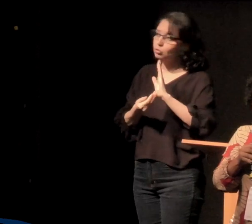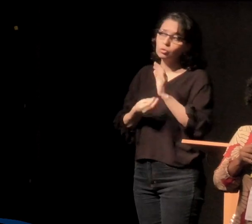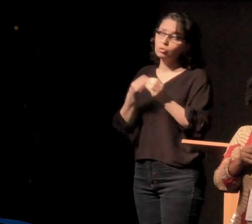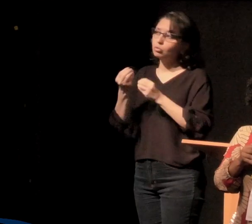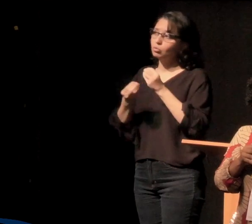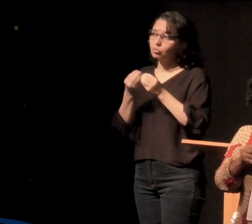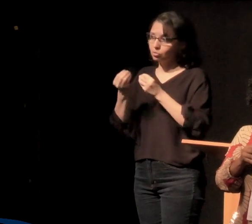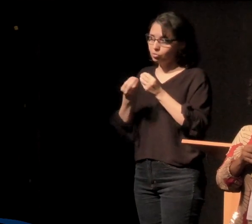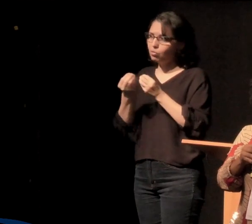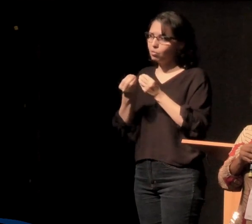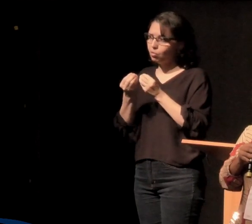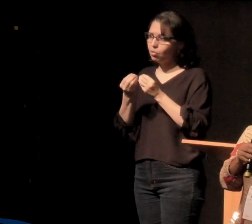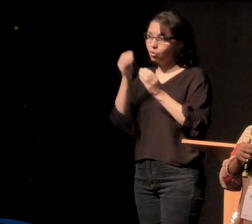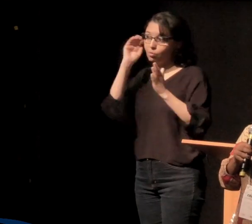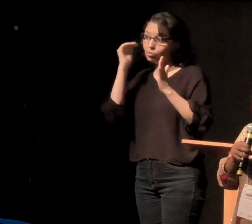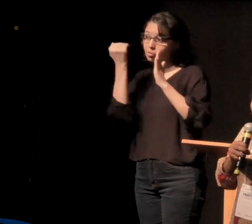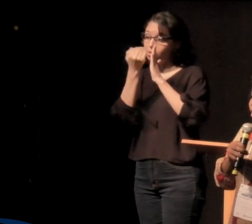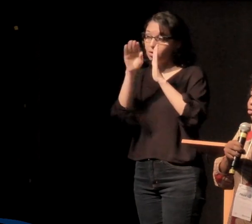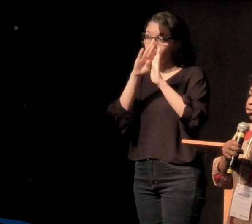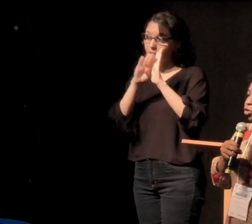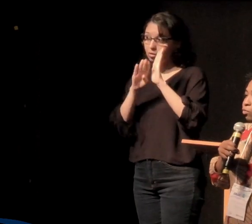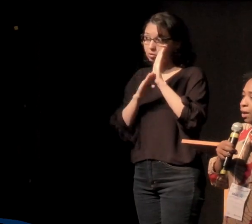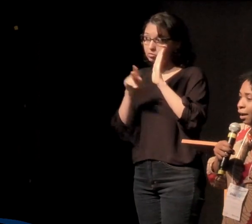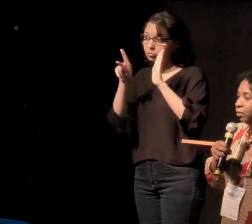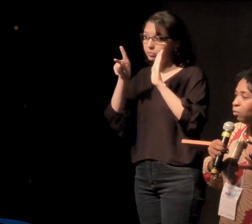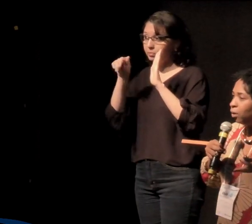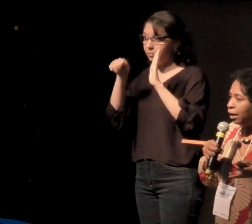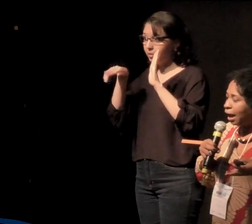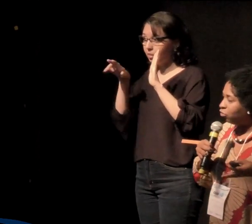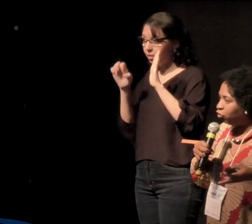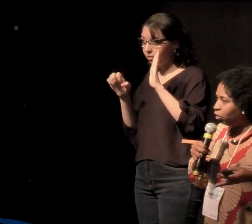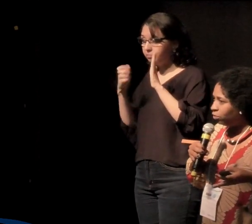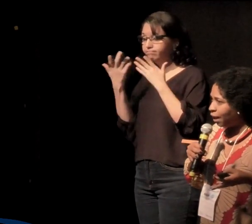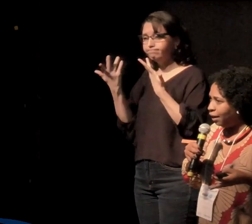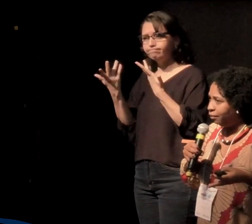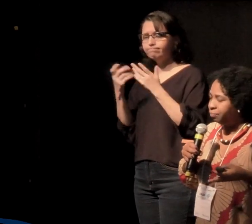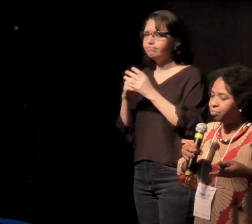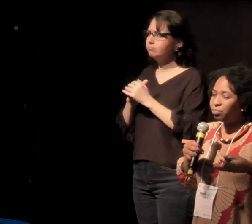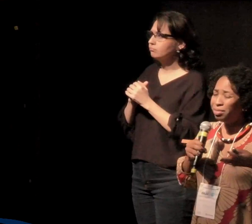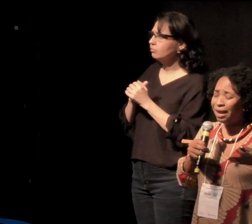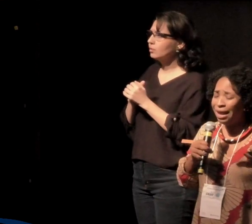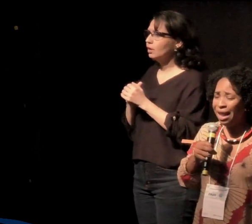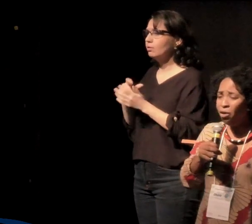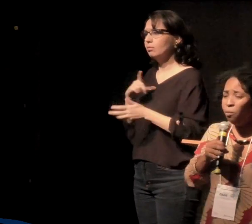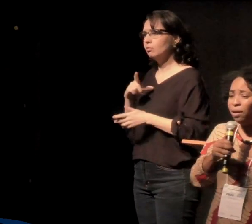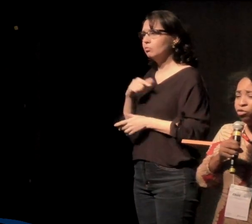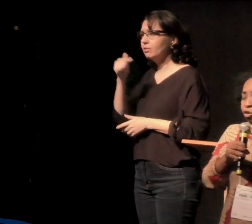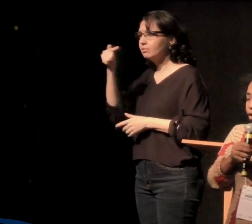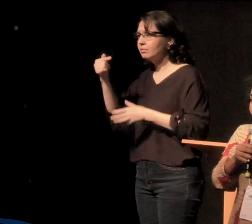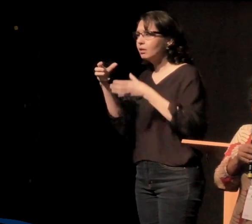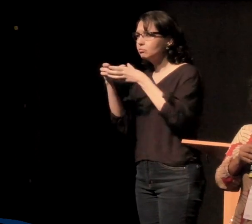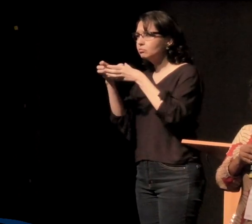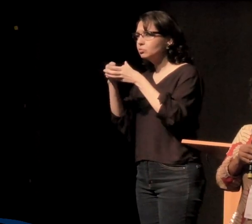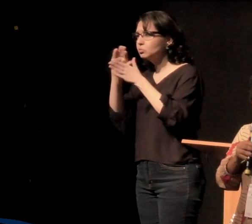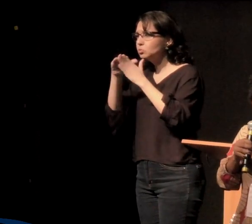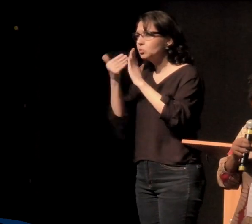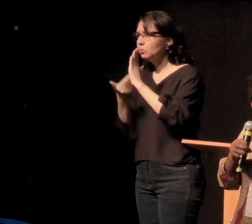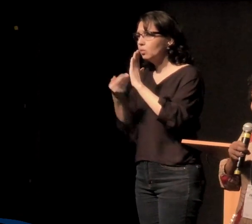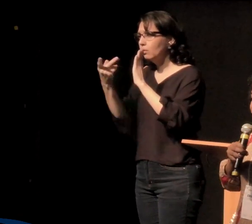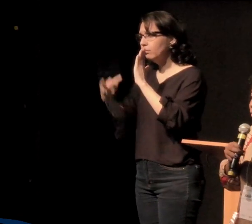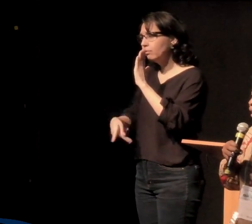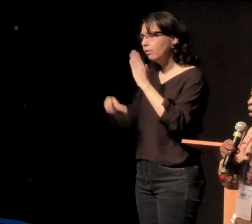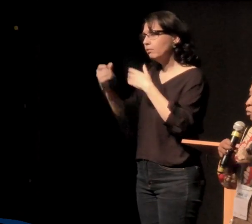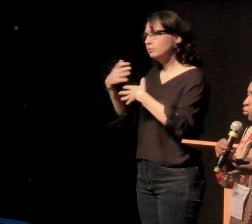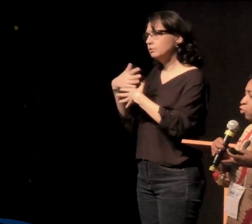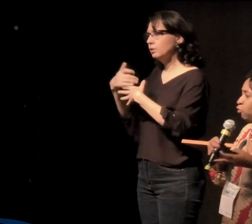comunidades de Quilombo dentro da cidade por que que a gente não tem então a gente não tem nenhuma escola que